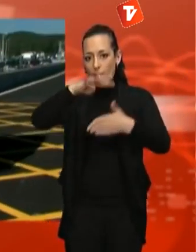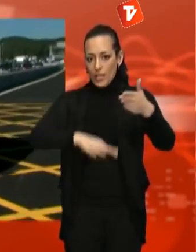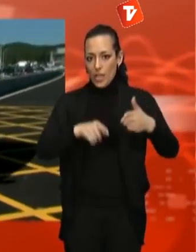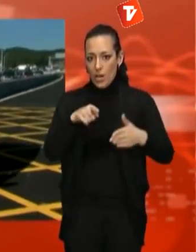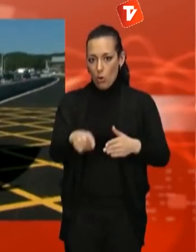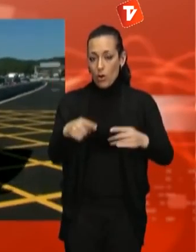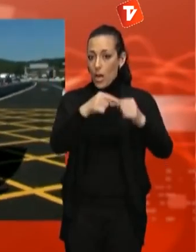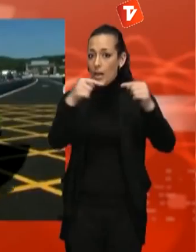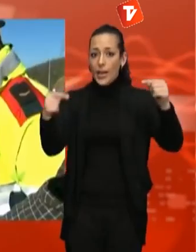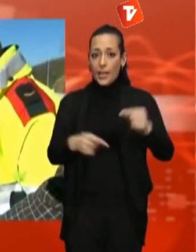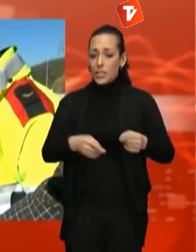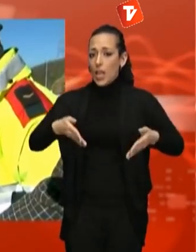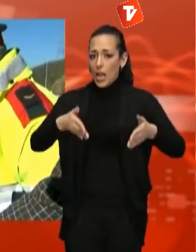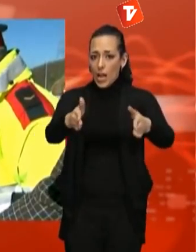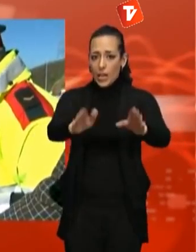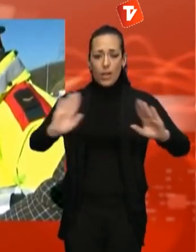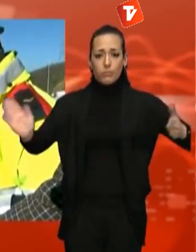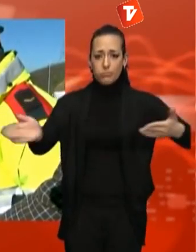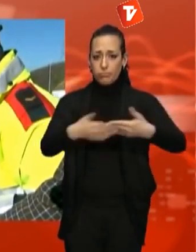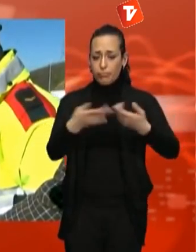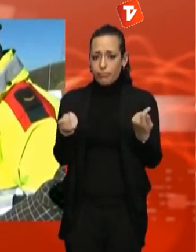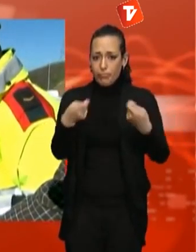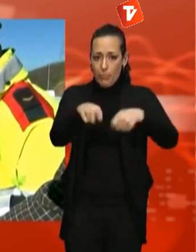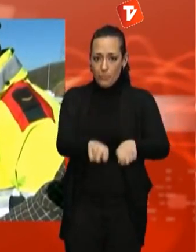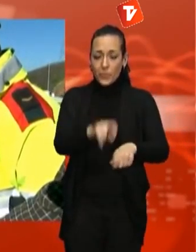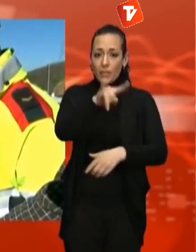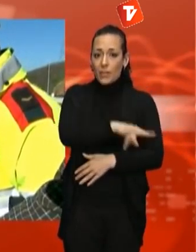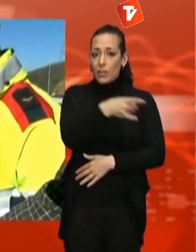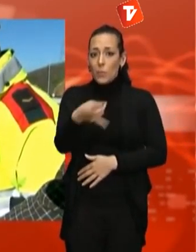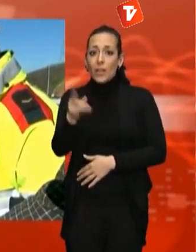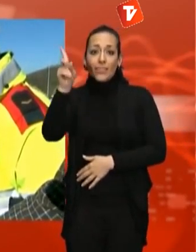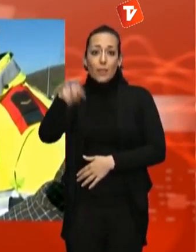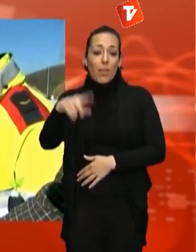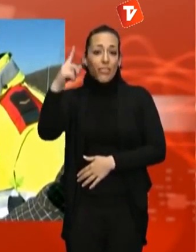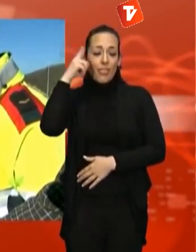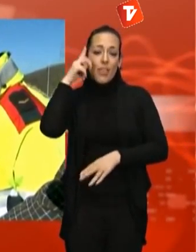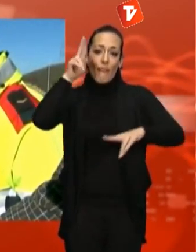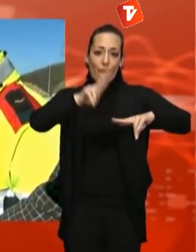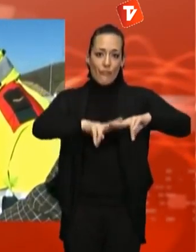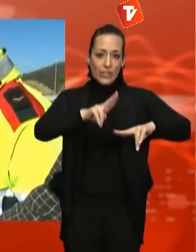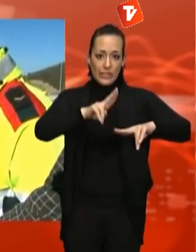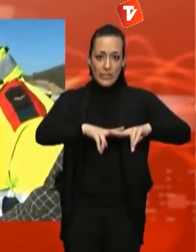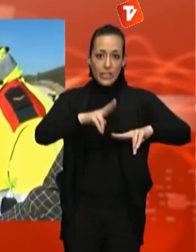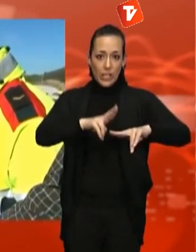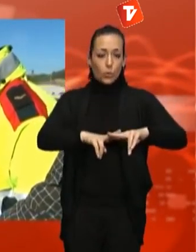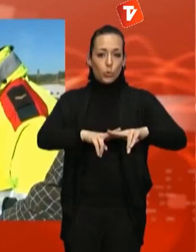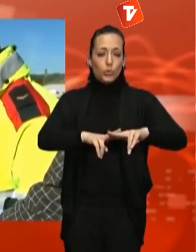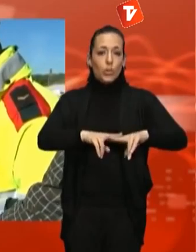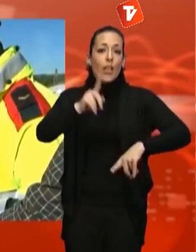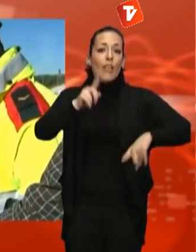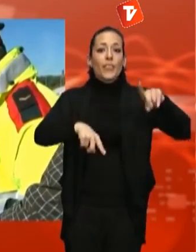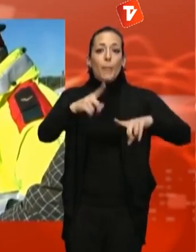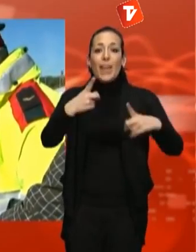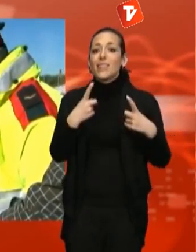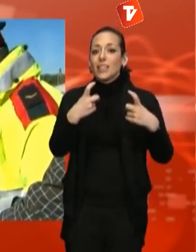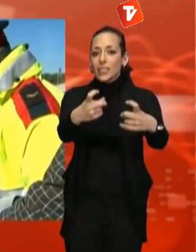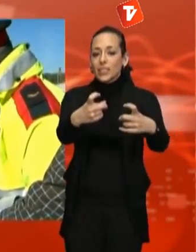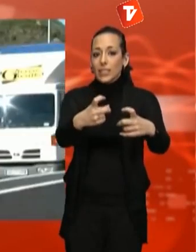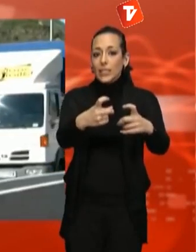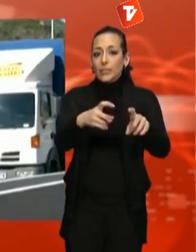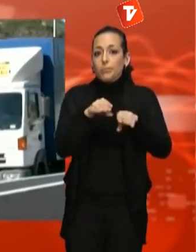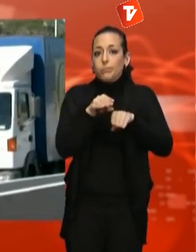no estaran operatius. Els caps de setmana i festius, el funcionament del carril Busbau respondrà a les necessitats del trànsit.